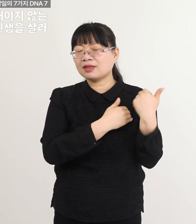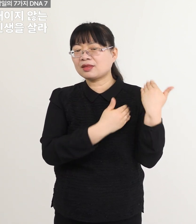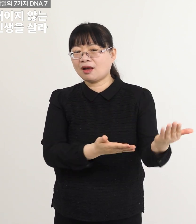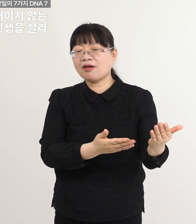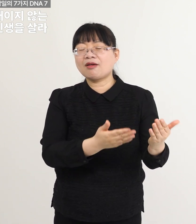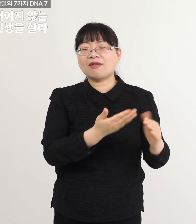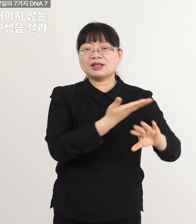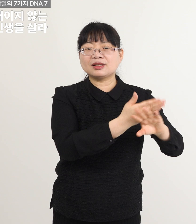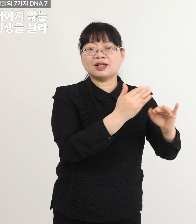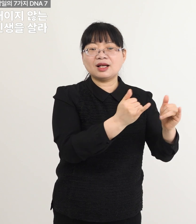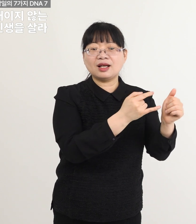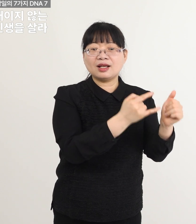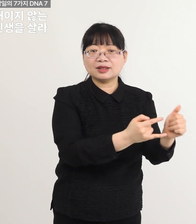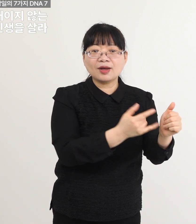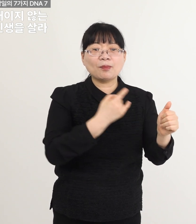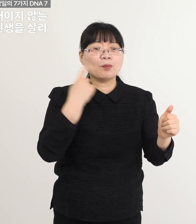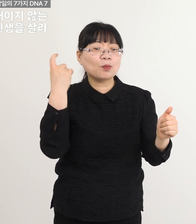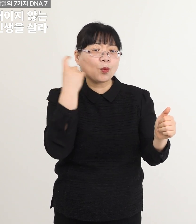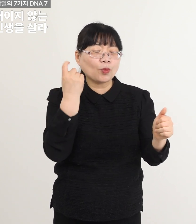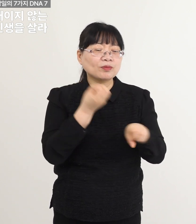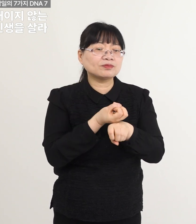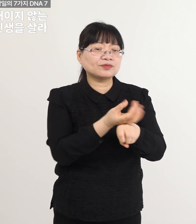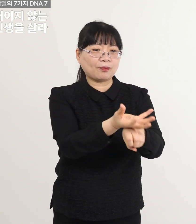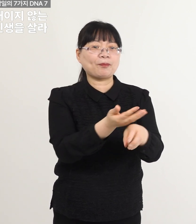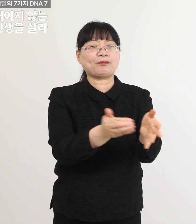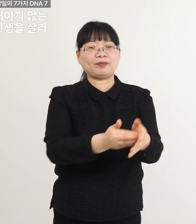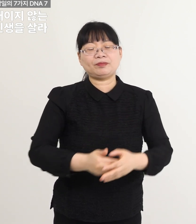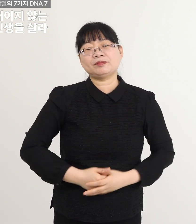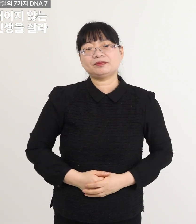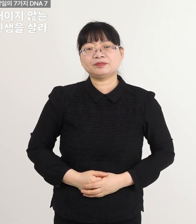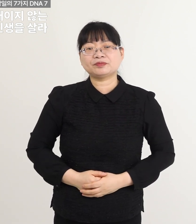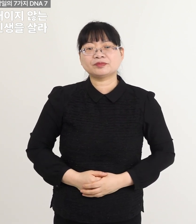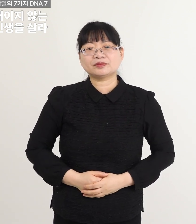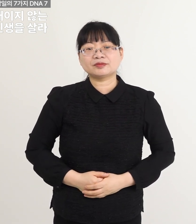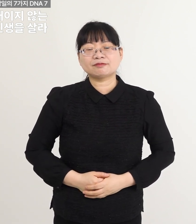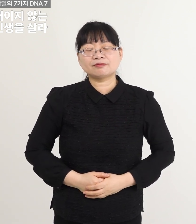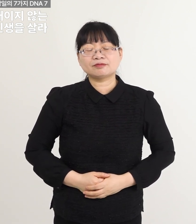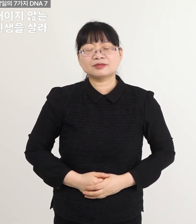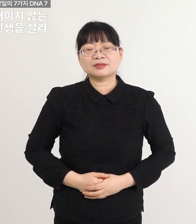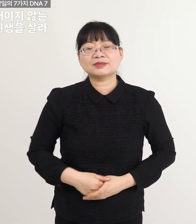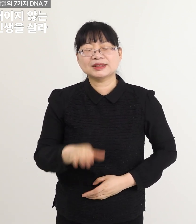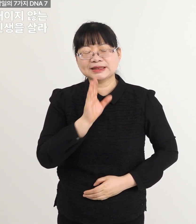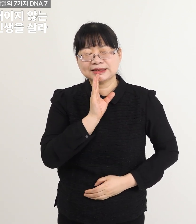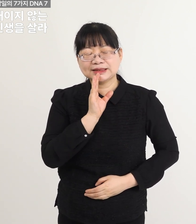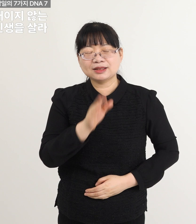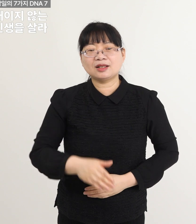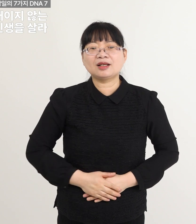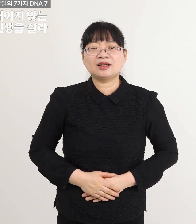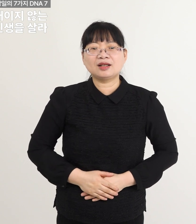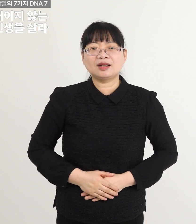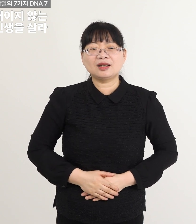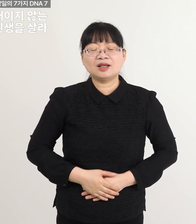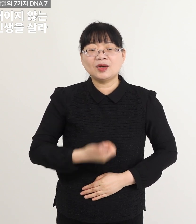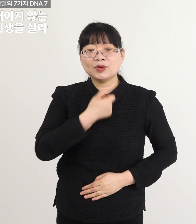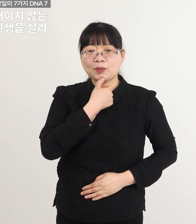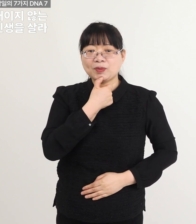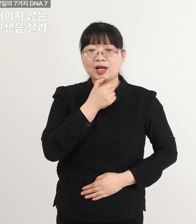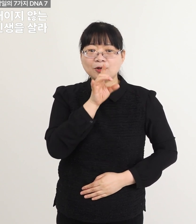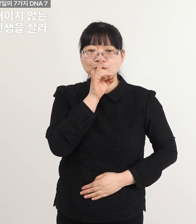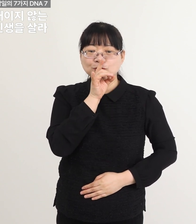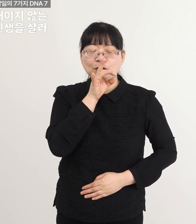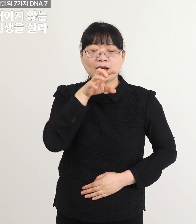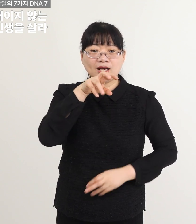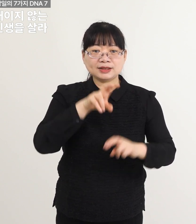이방인들에게로 이 복음이 넘어갈 것이다. 그리고 진직 이 로마 한복판에서